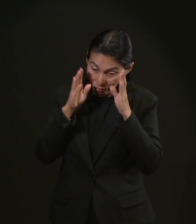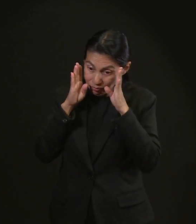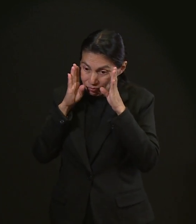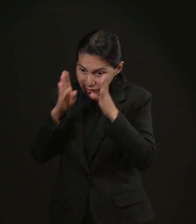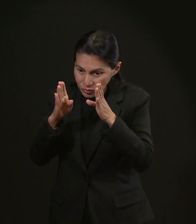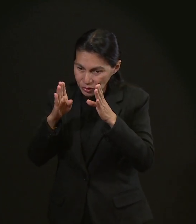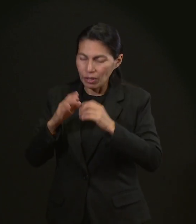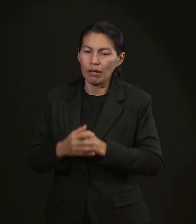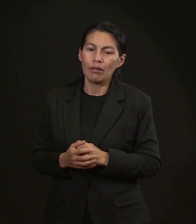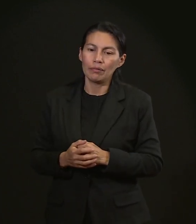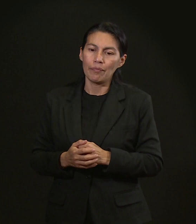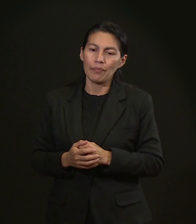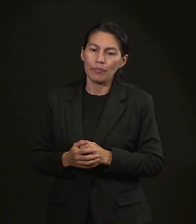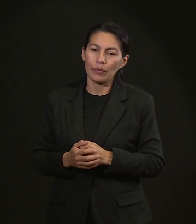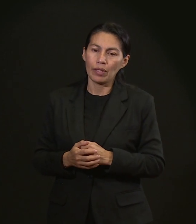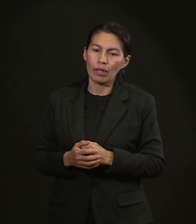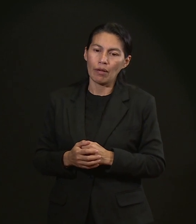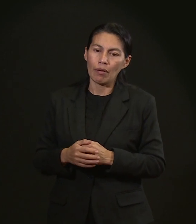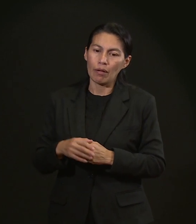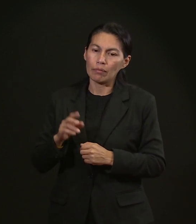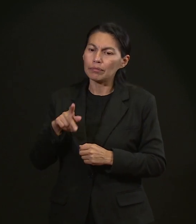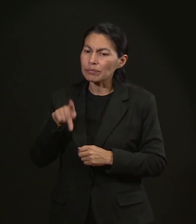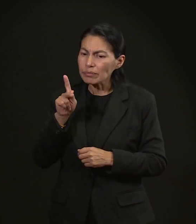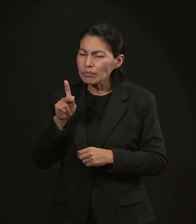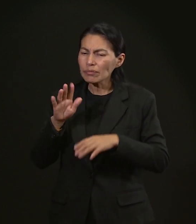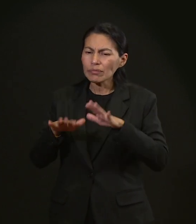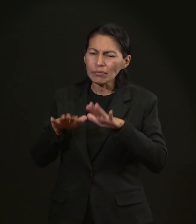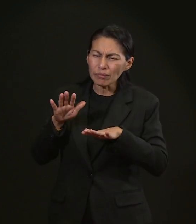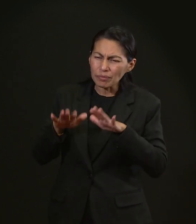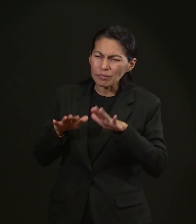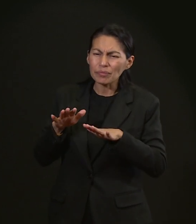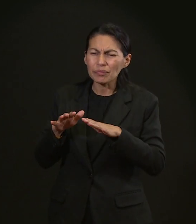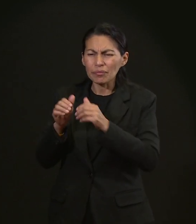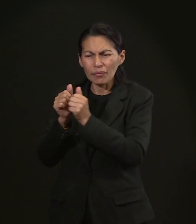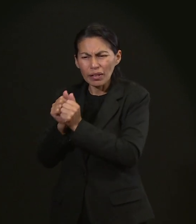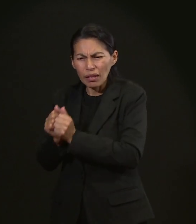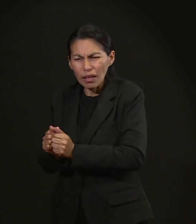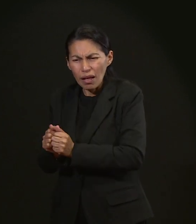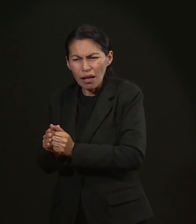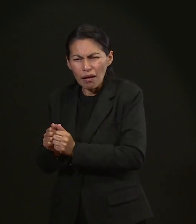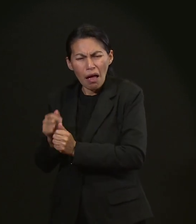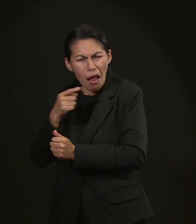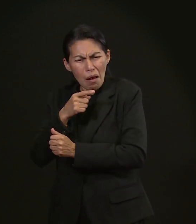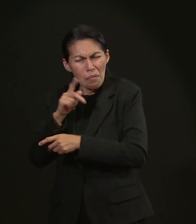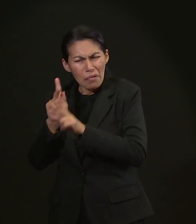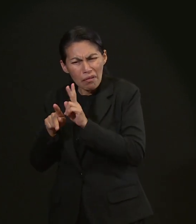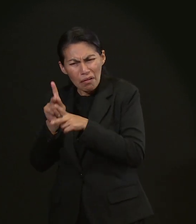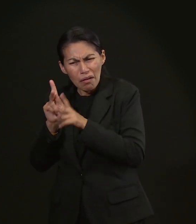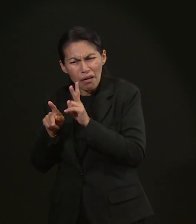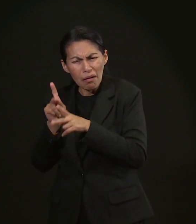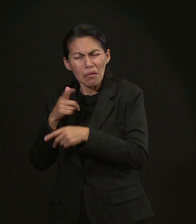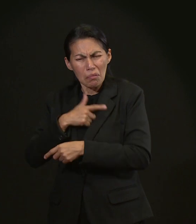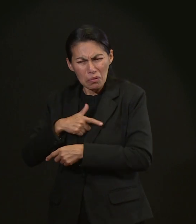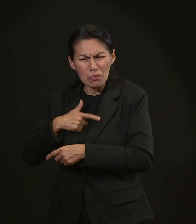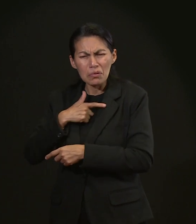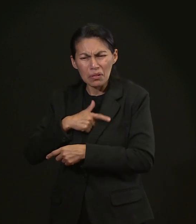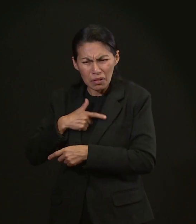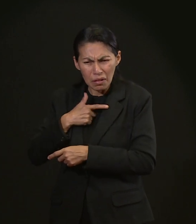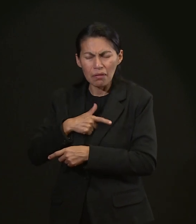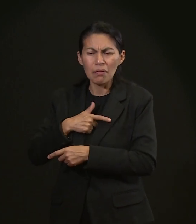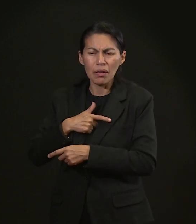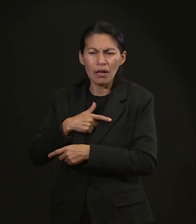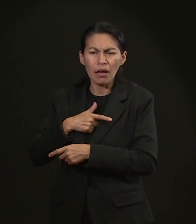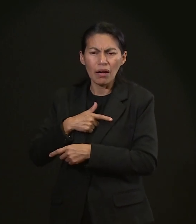clase pero que iba si iba lo que iu pero pero a veces me quedaba un ratito y me gustaba como él platicaba